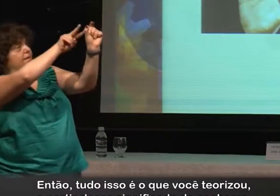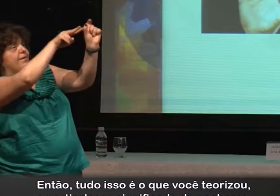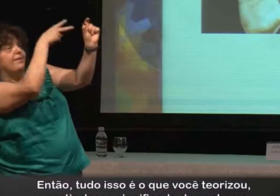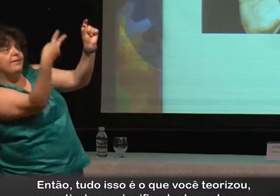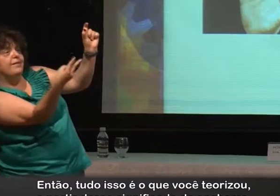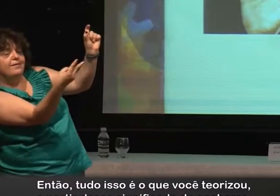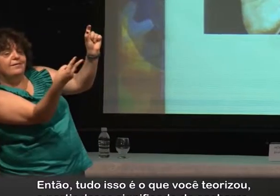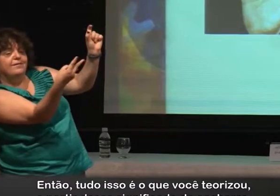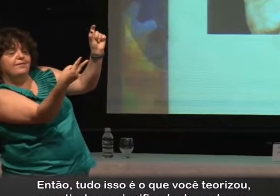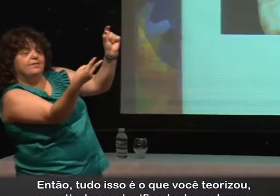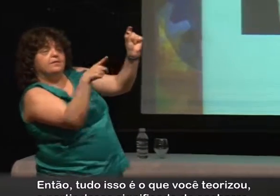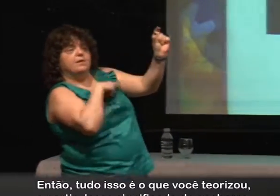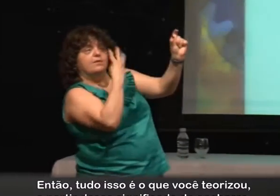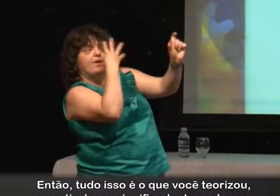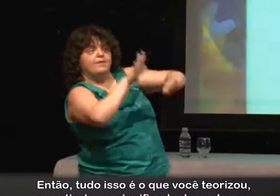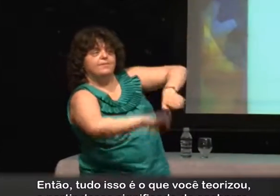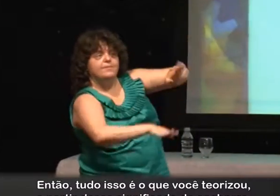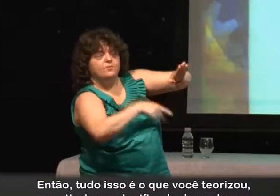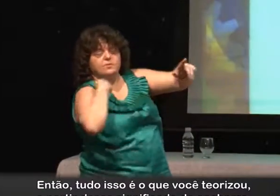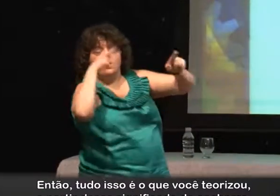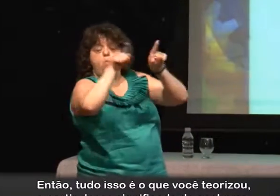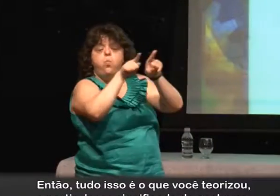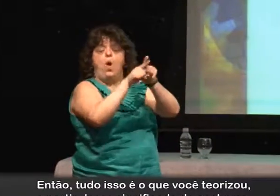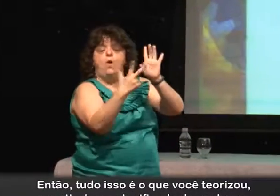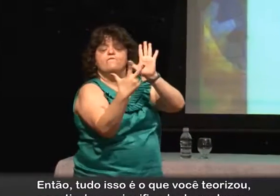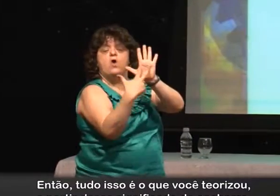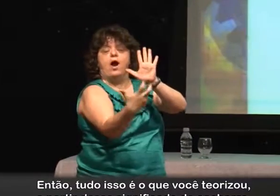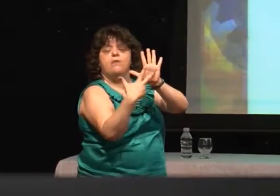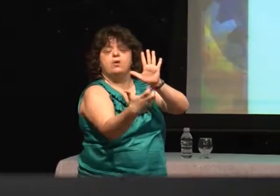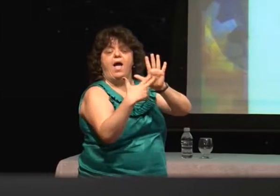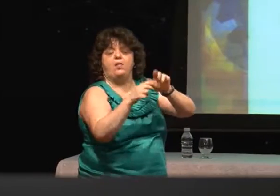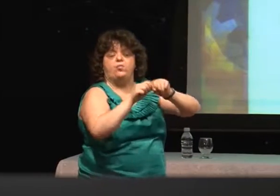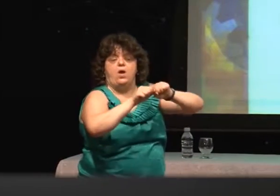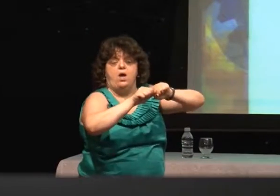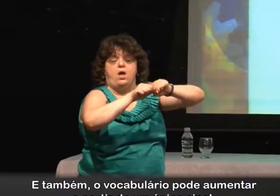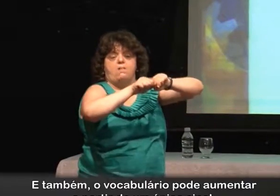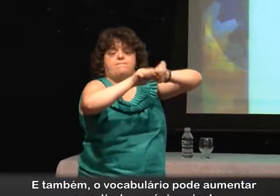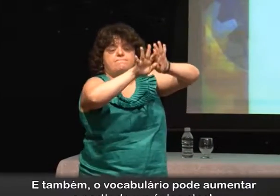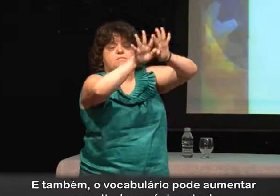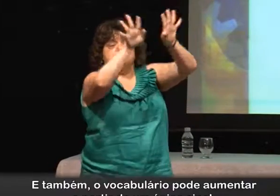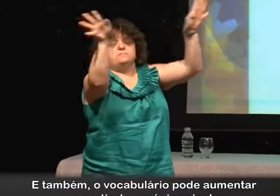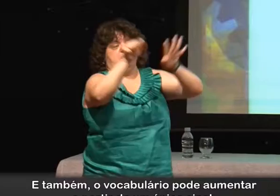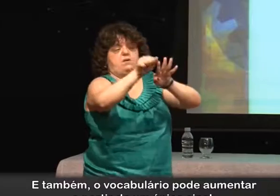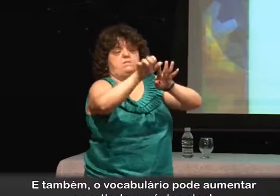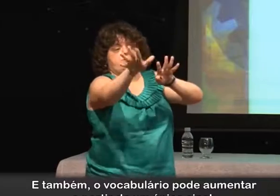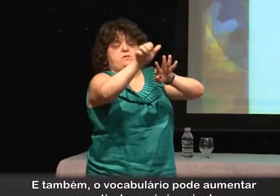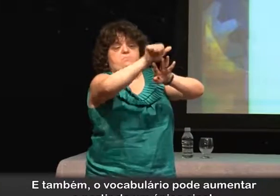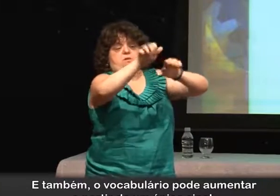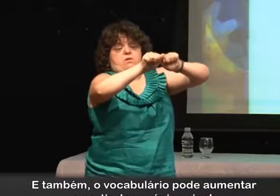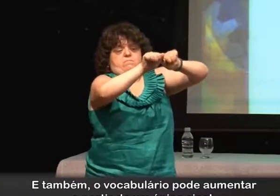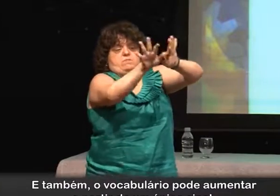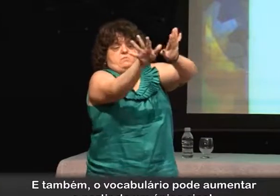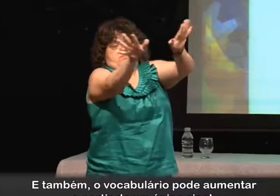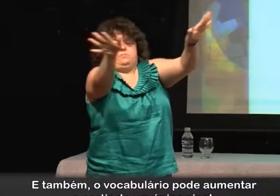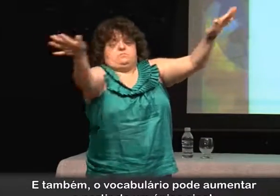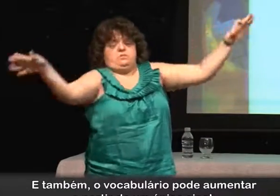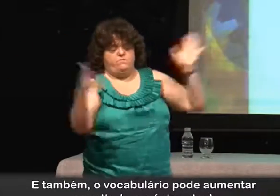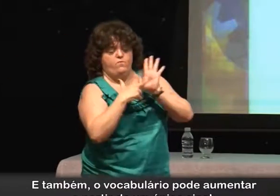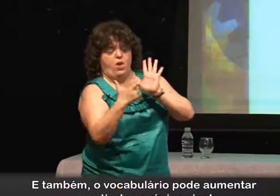você teorizou a partir desse significado cachorro. E também o vocabulário pode aumentar a partir